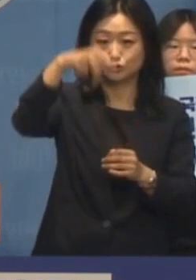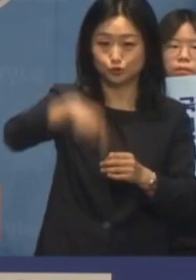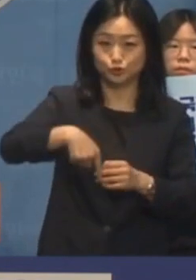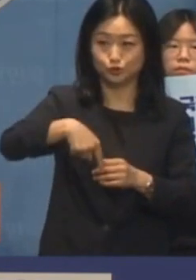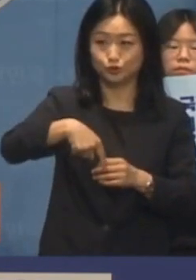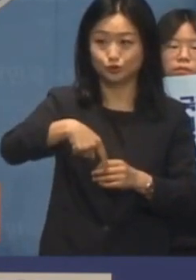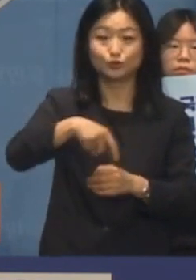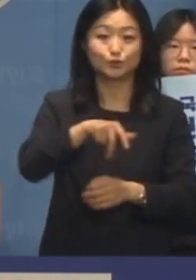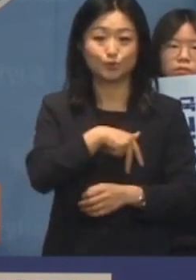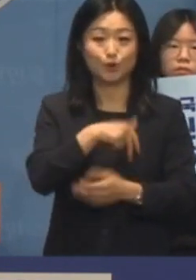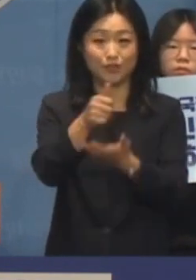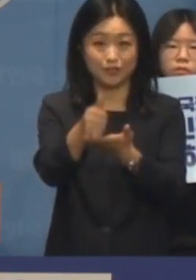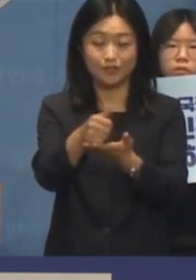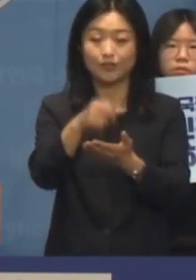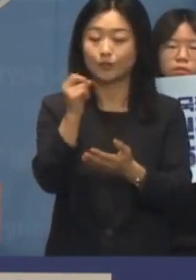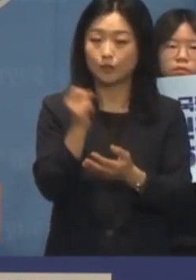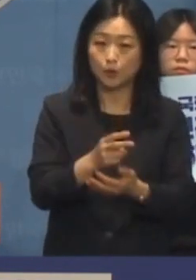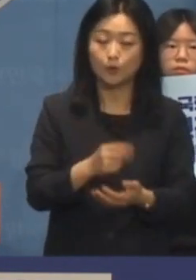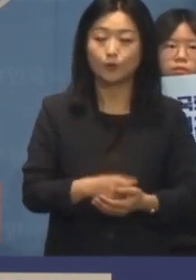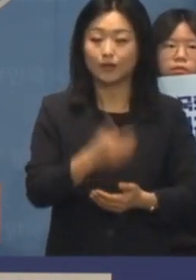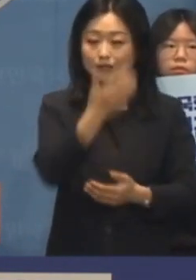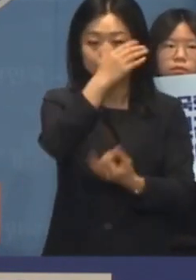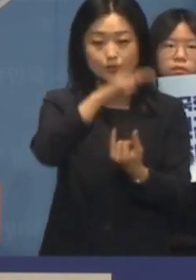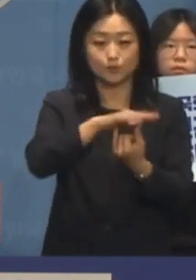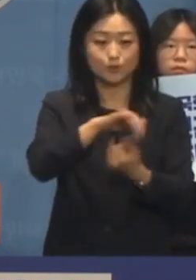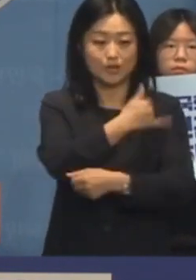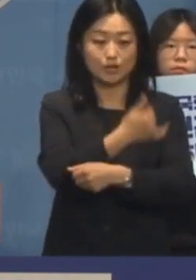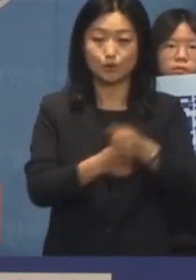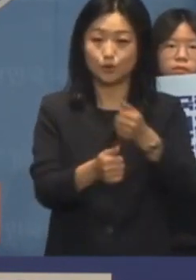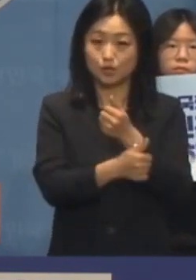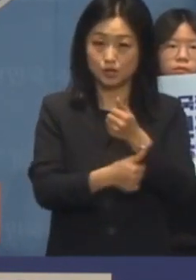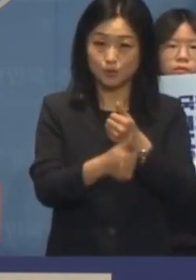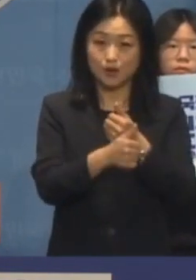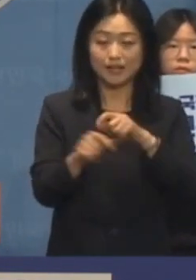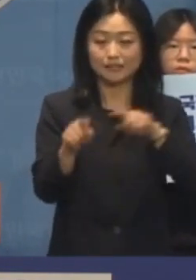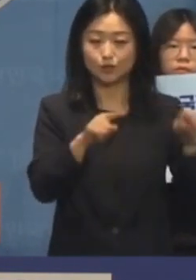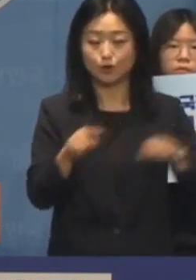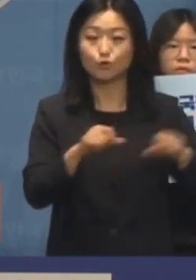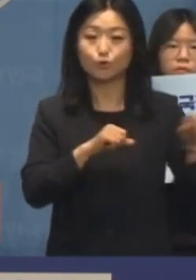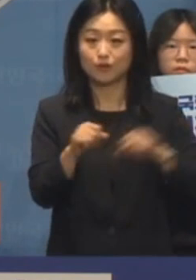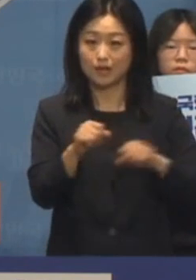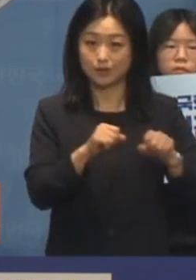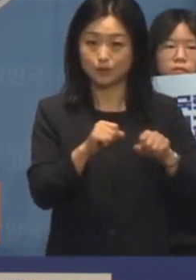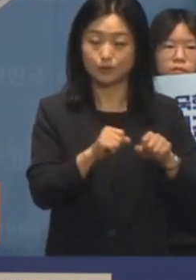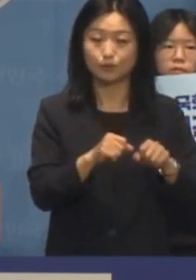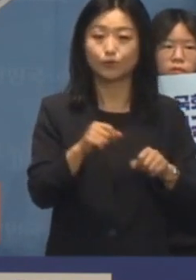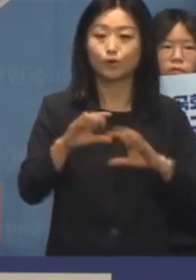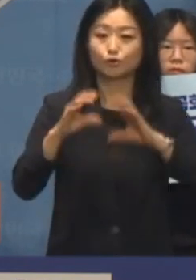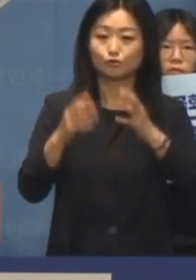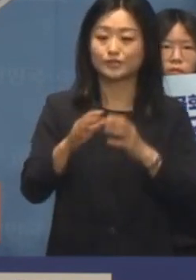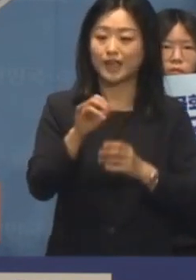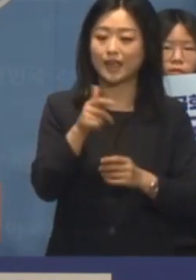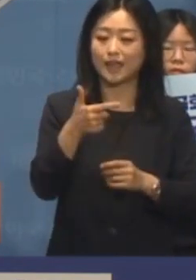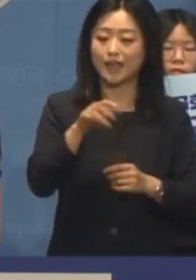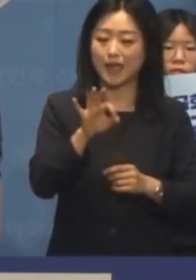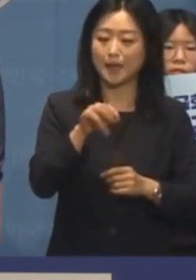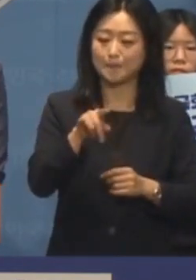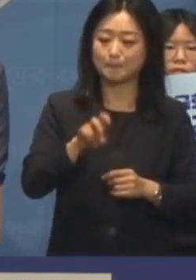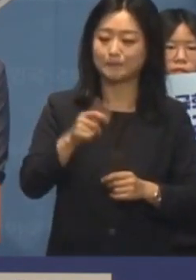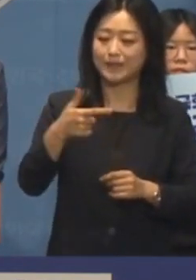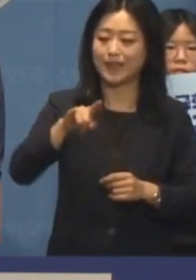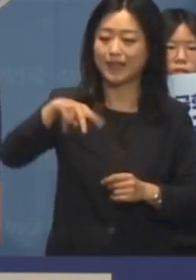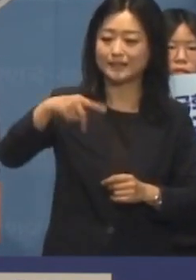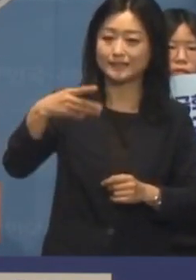이 자리에 함께하고 계시는 청소년 인권을 위한 청소년 시민 전국행동, 국제 엠네스티, 그리고 학부모, 그리고